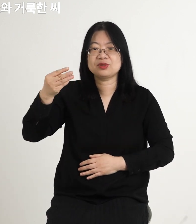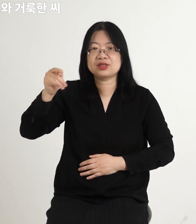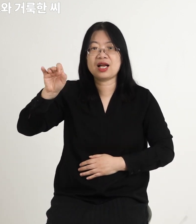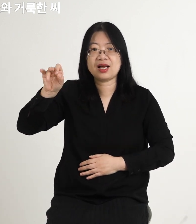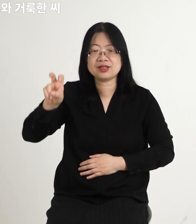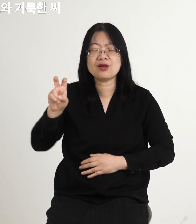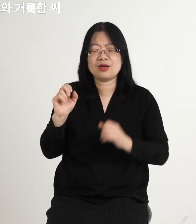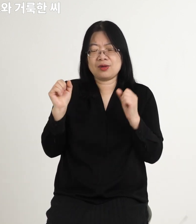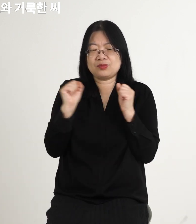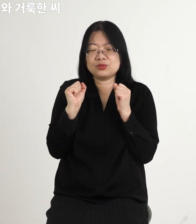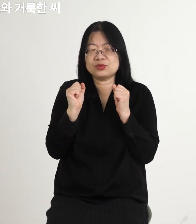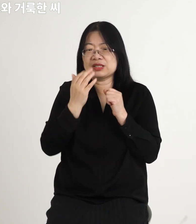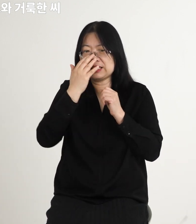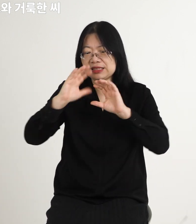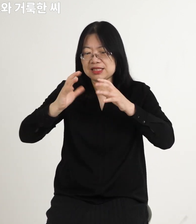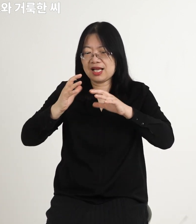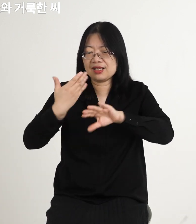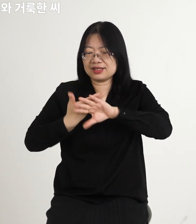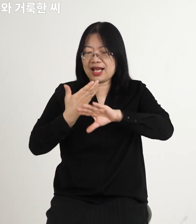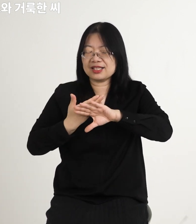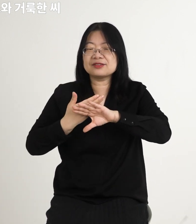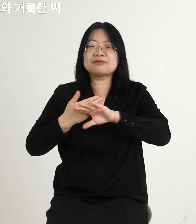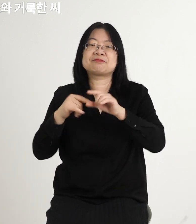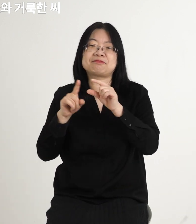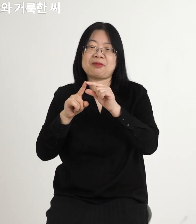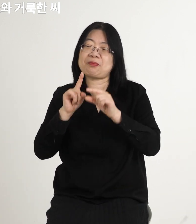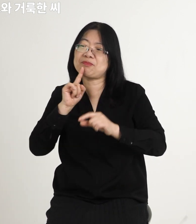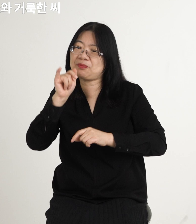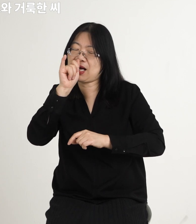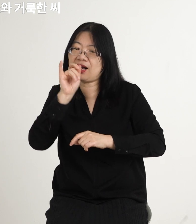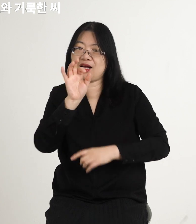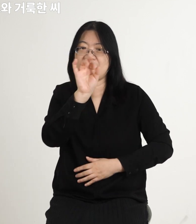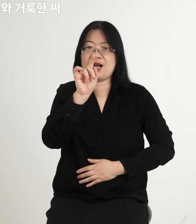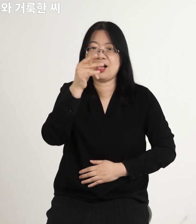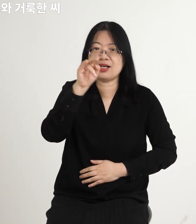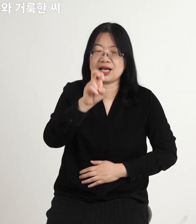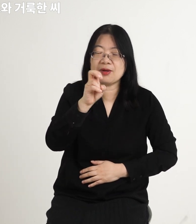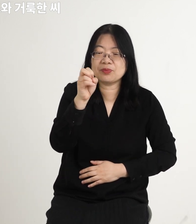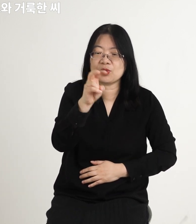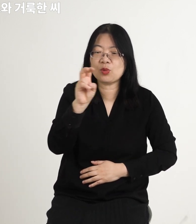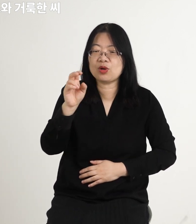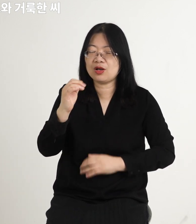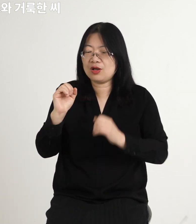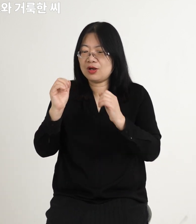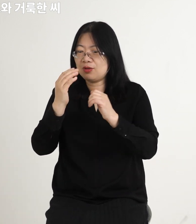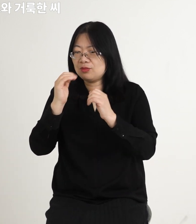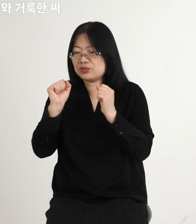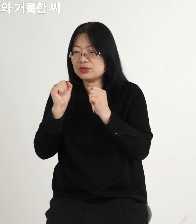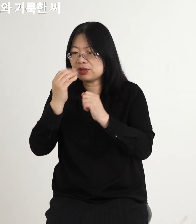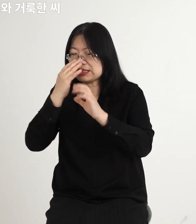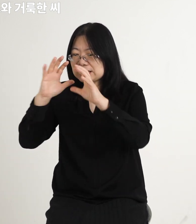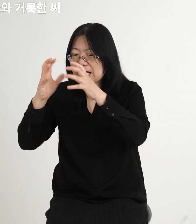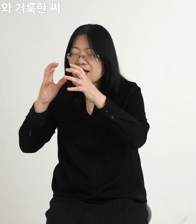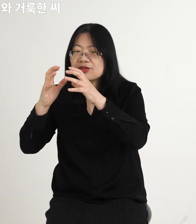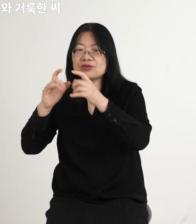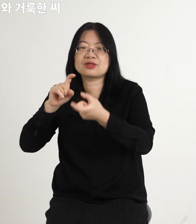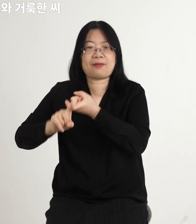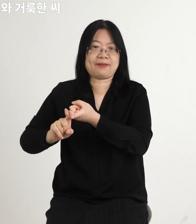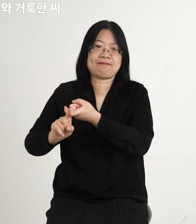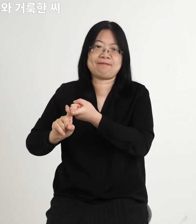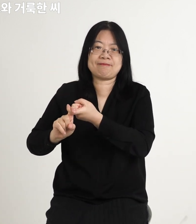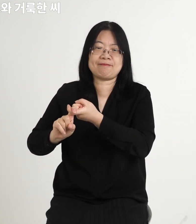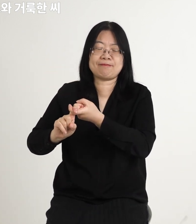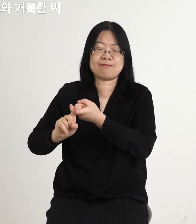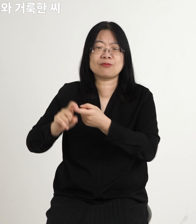에브라임은 북이스라엘의 또 다른 표현이에요. 그러니까 이런 겁니다. 아람하고 북이스라엘하고 연맹을 맺었어요.